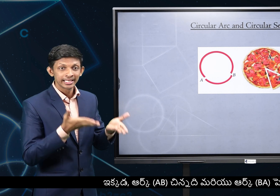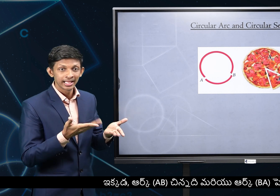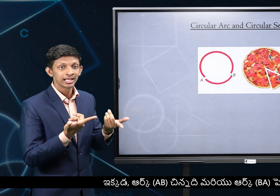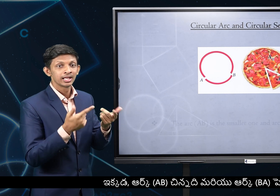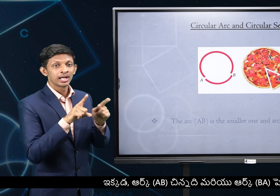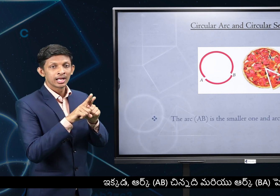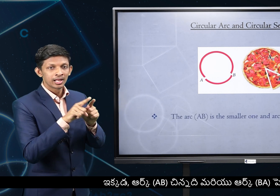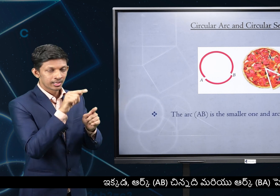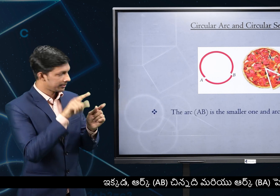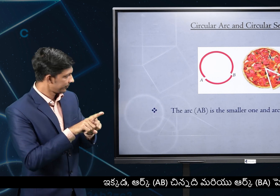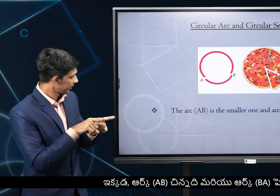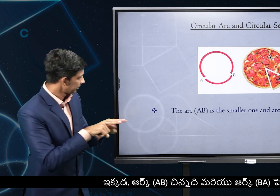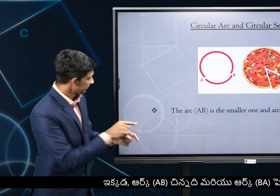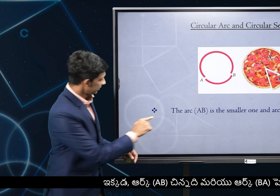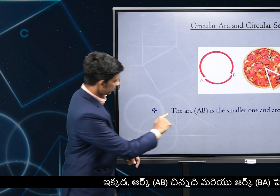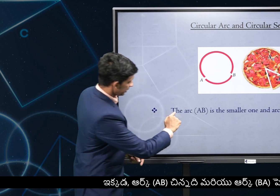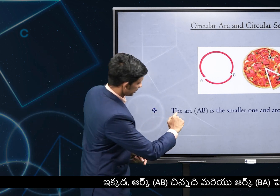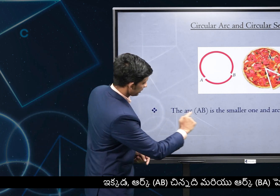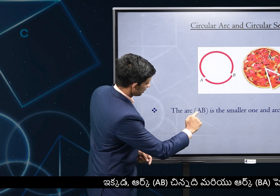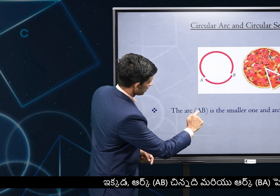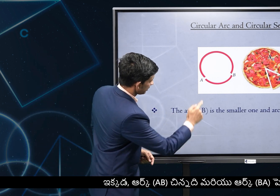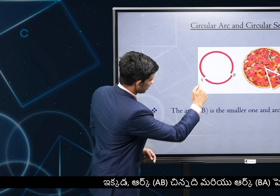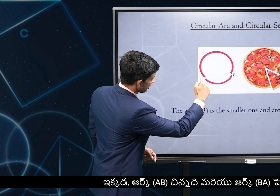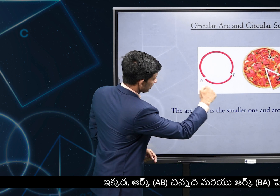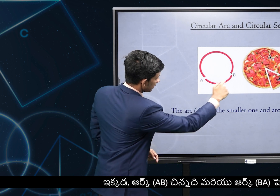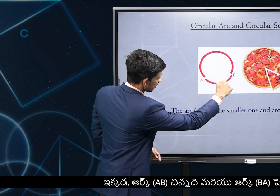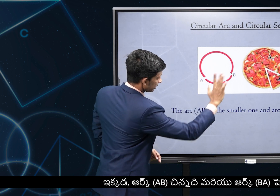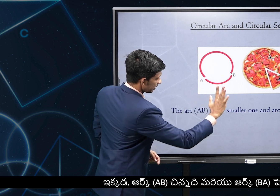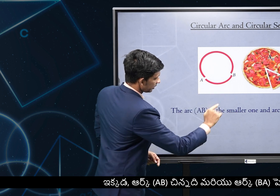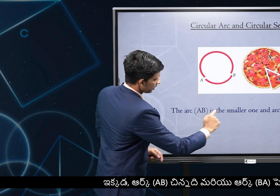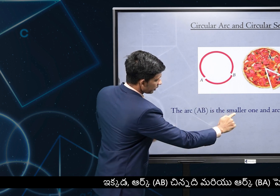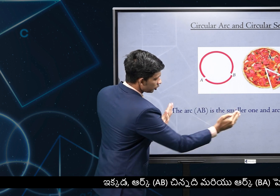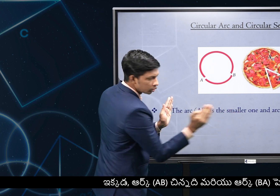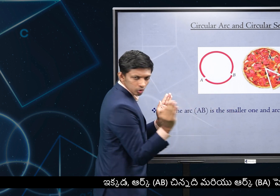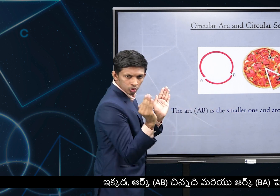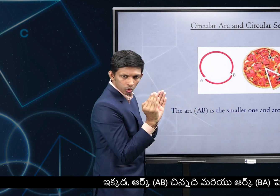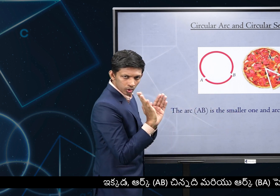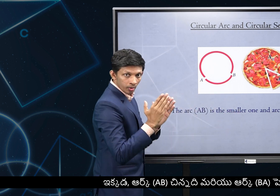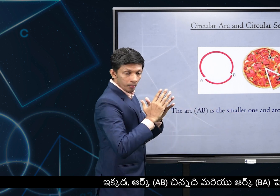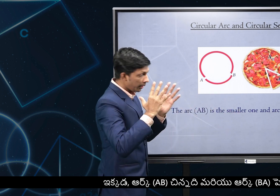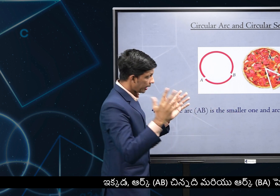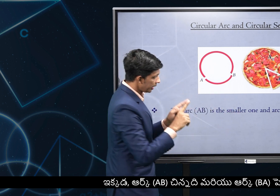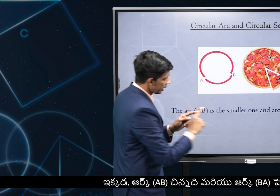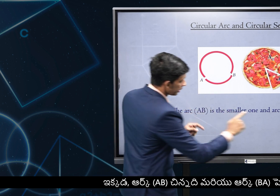ఇక్కడ ఆర్క్ ఏబి చిన్నది మరియు ఆర్క్ బిఏ పెద్దది.